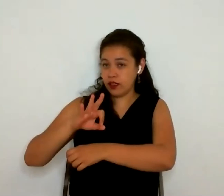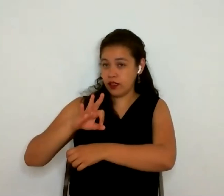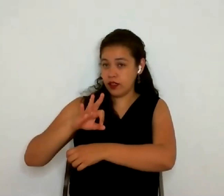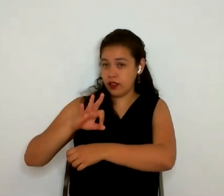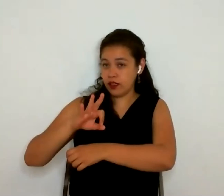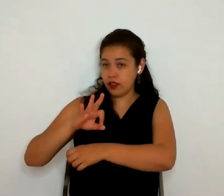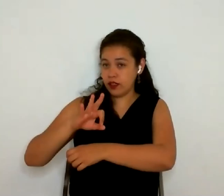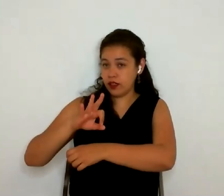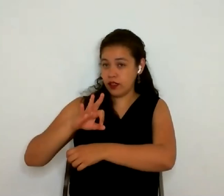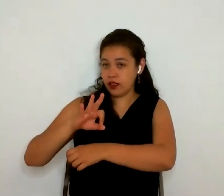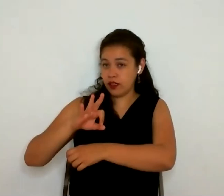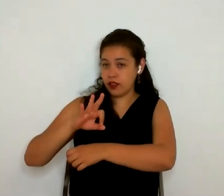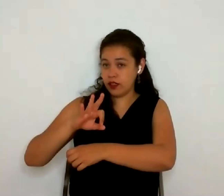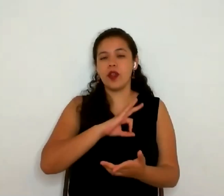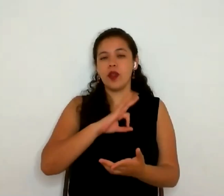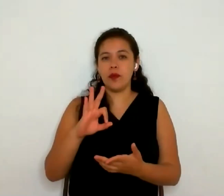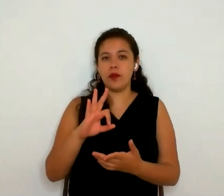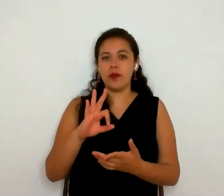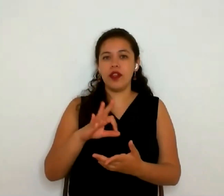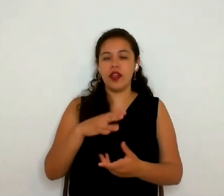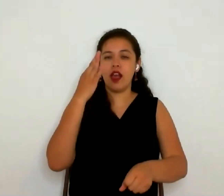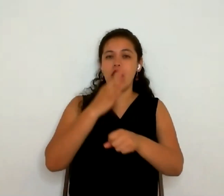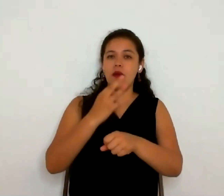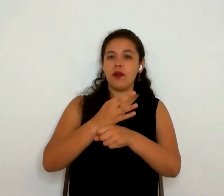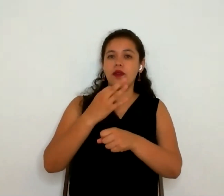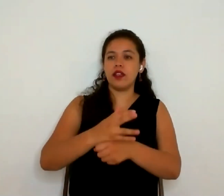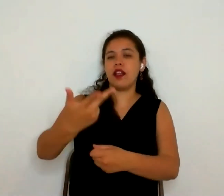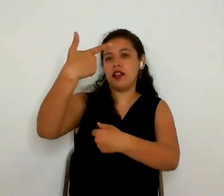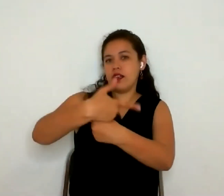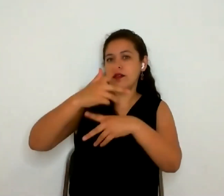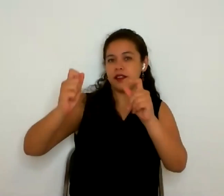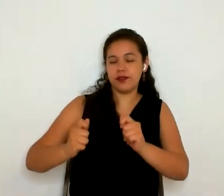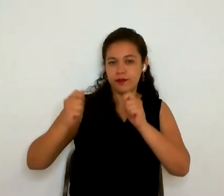lo puedes proyectar ahorita nada más mostrando a la cámara